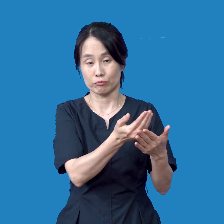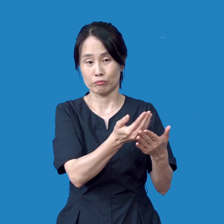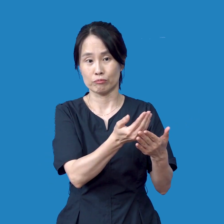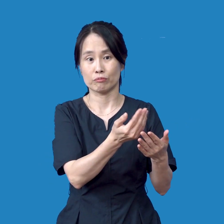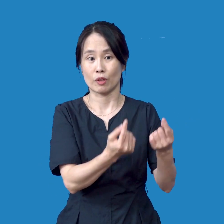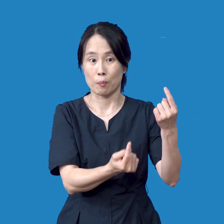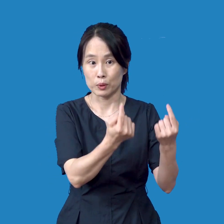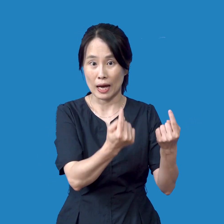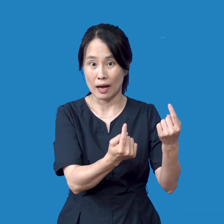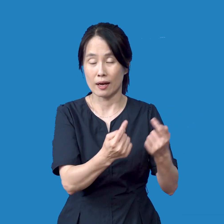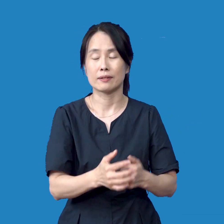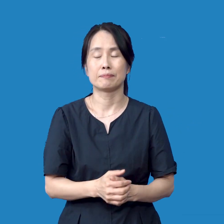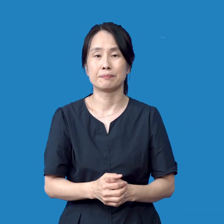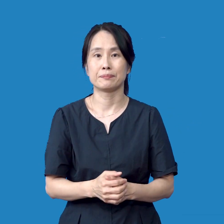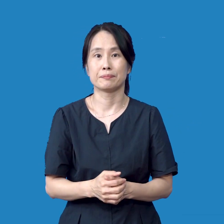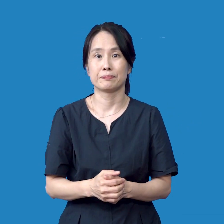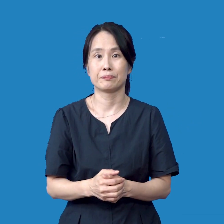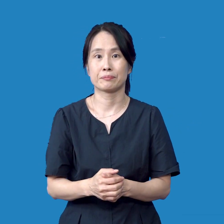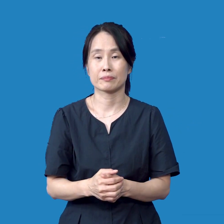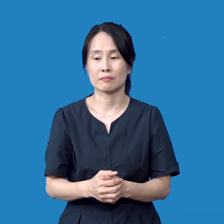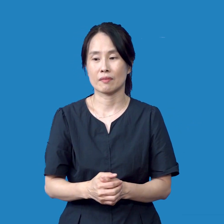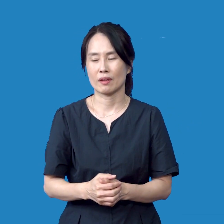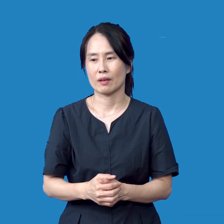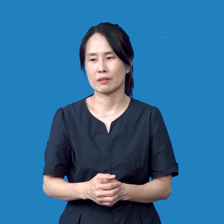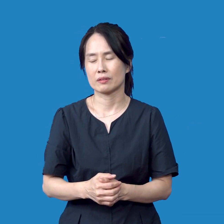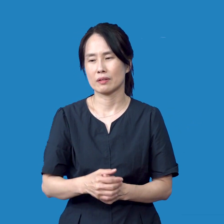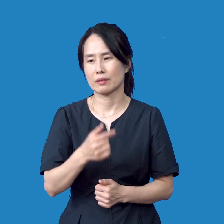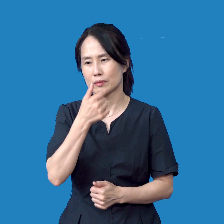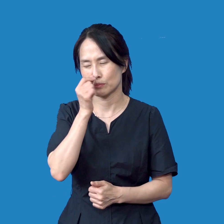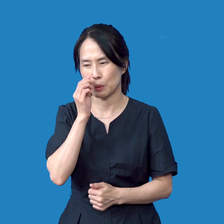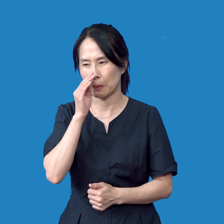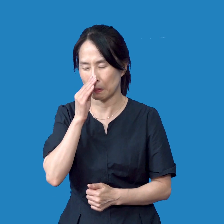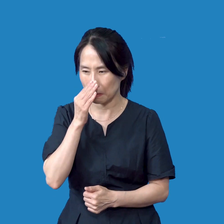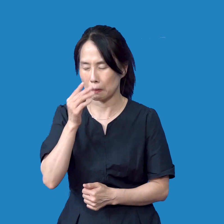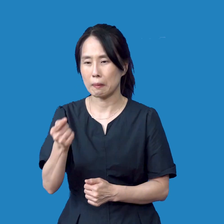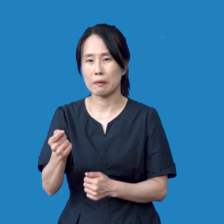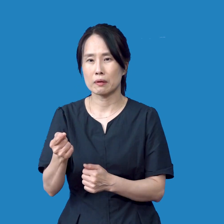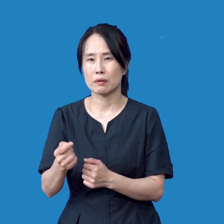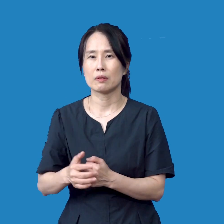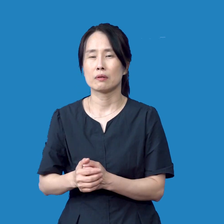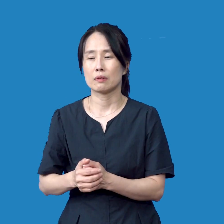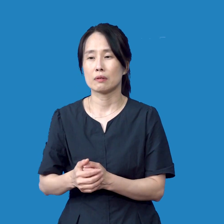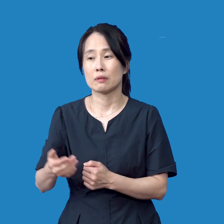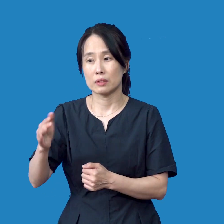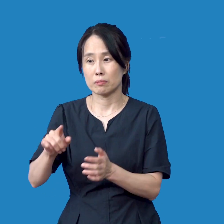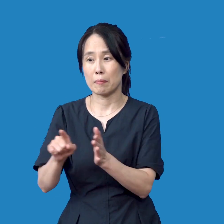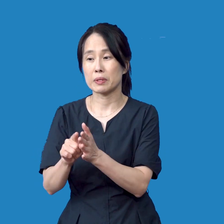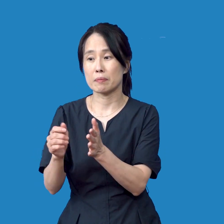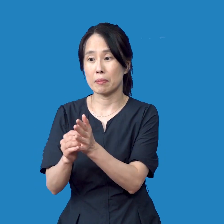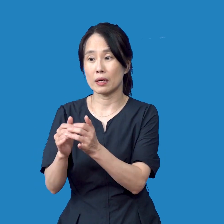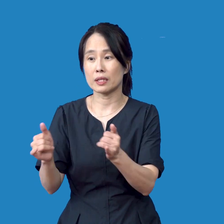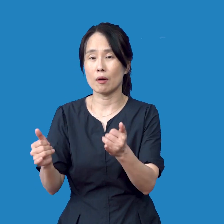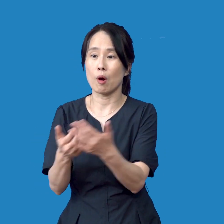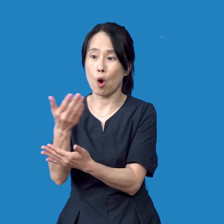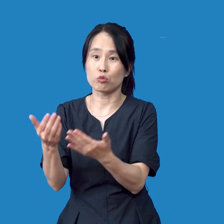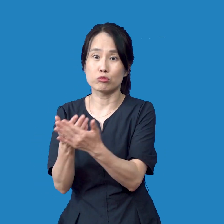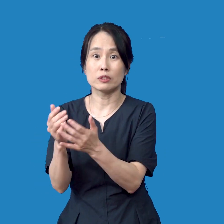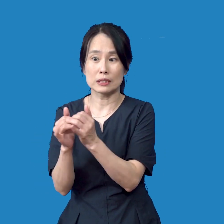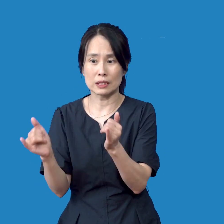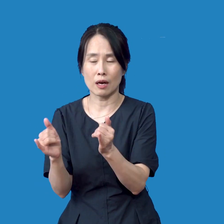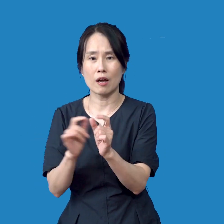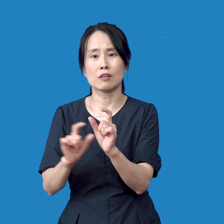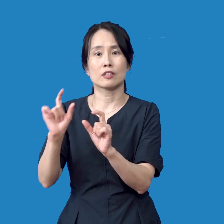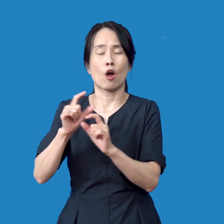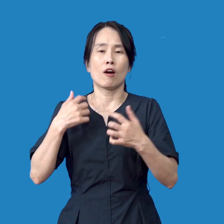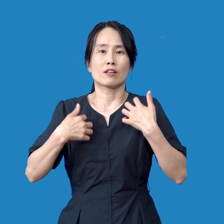불신자하고 어울리는 것보다는 초라하고 못나고 보잘것없고 해도 성도하고 어울리는 것이